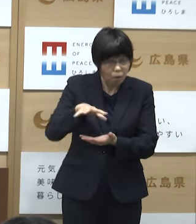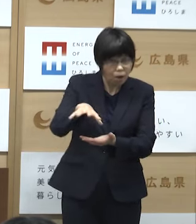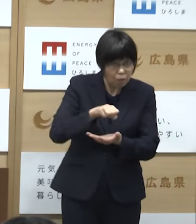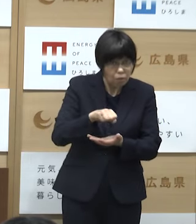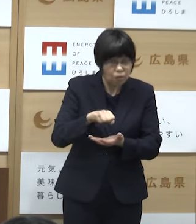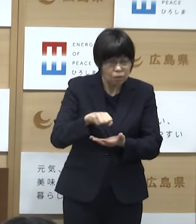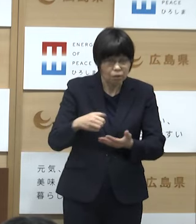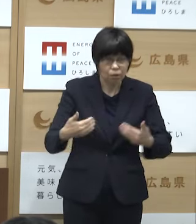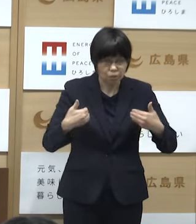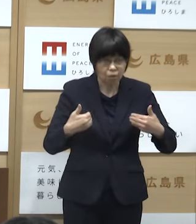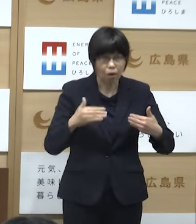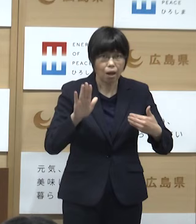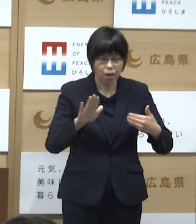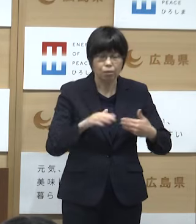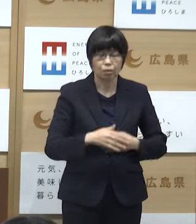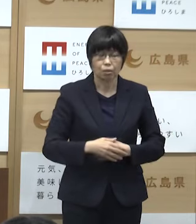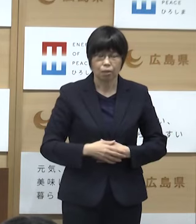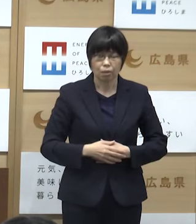けですから、